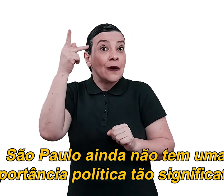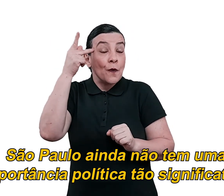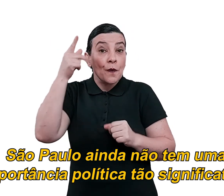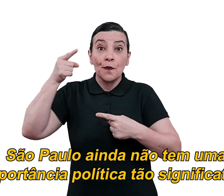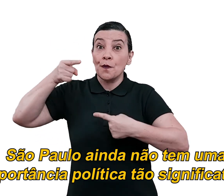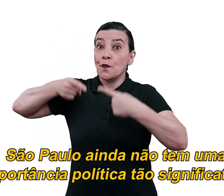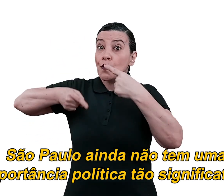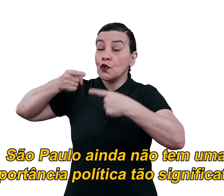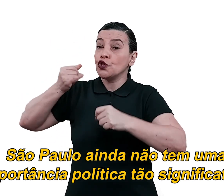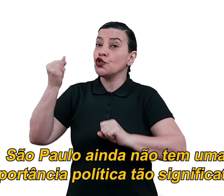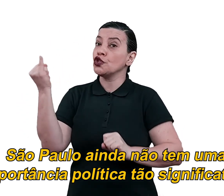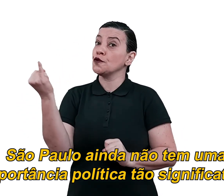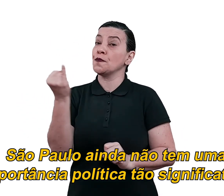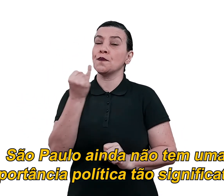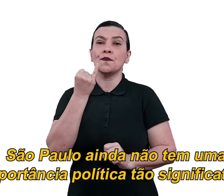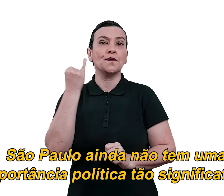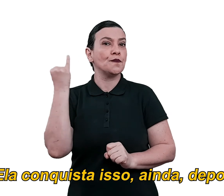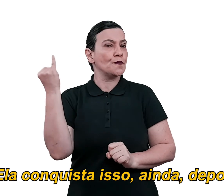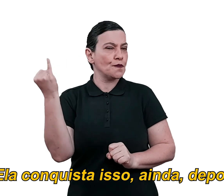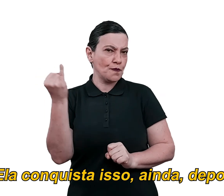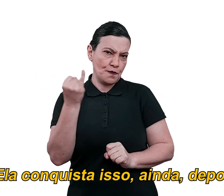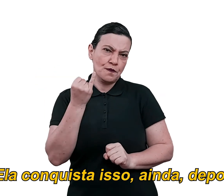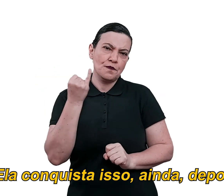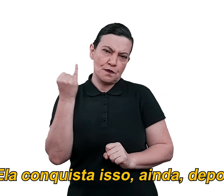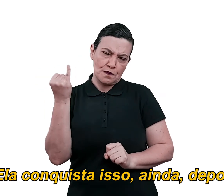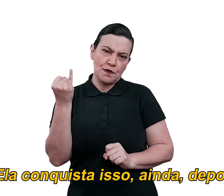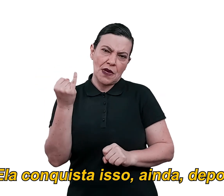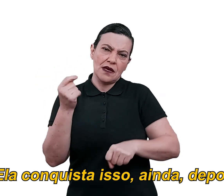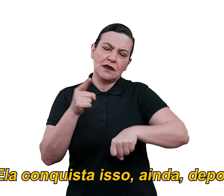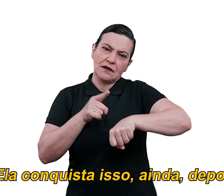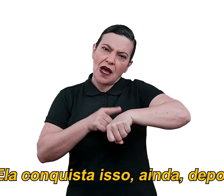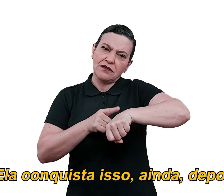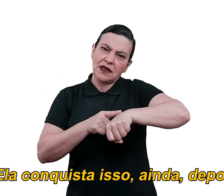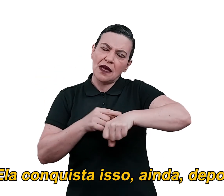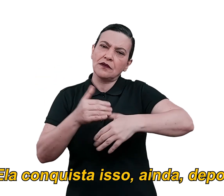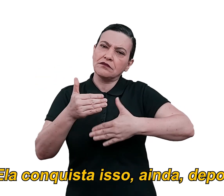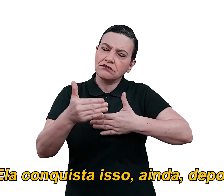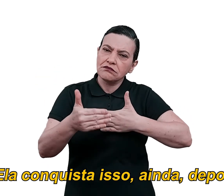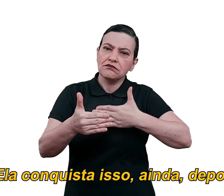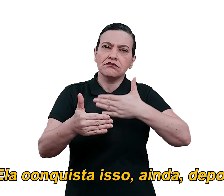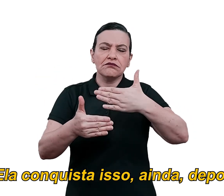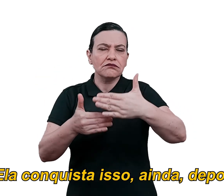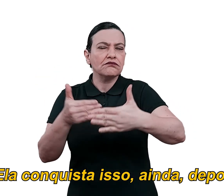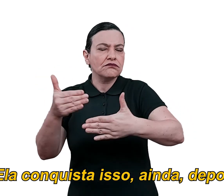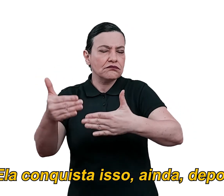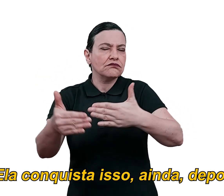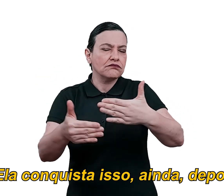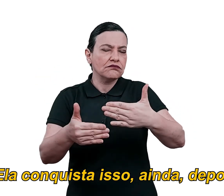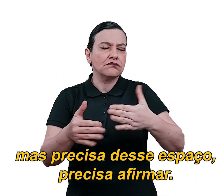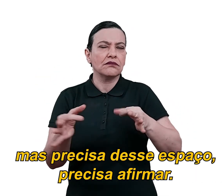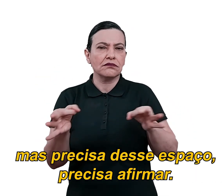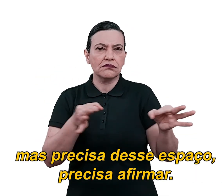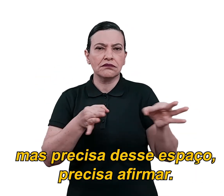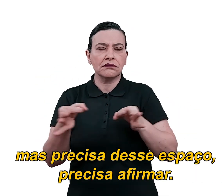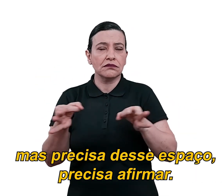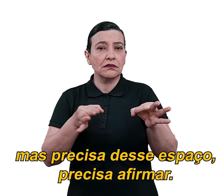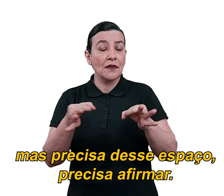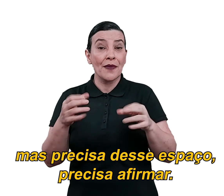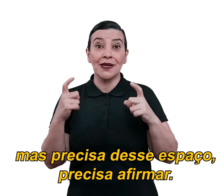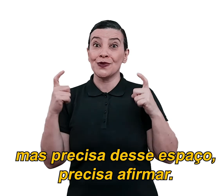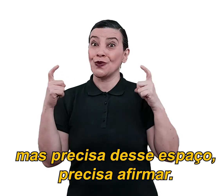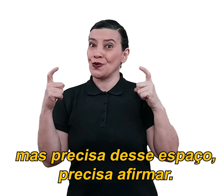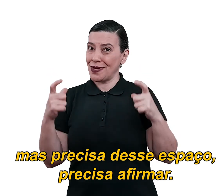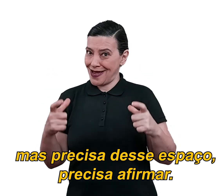importância política tão significativa até ainda, né? Ela conquista isso ainda depois, mas precisa